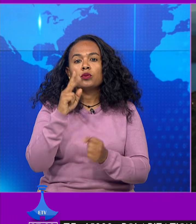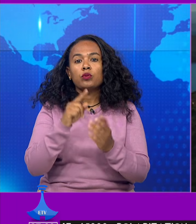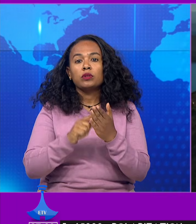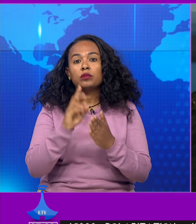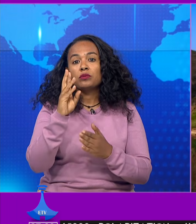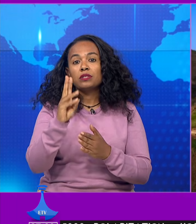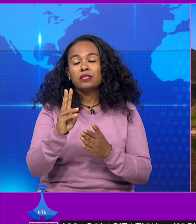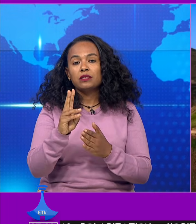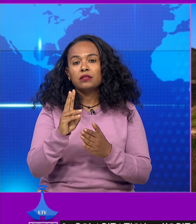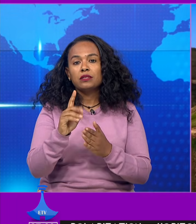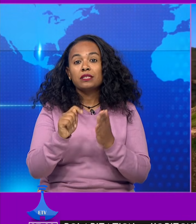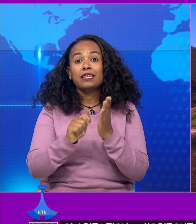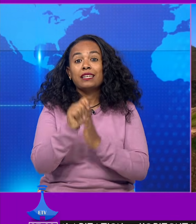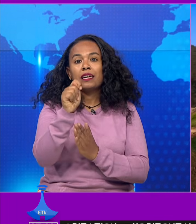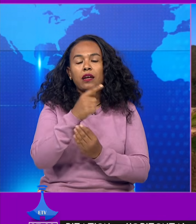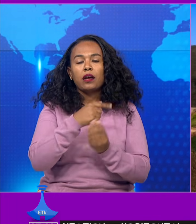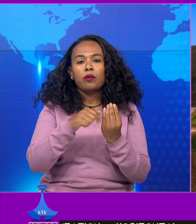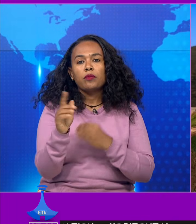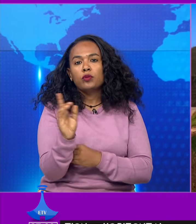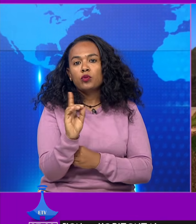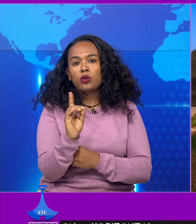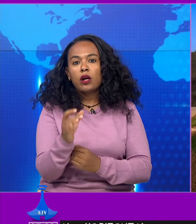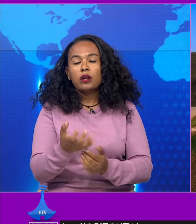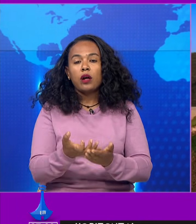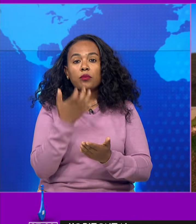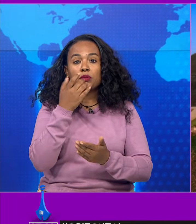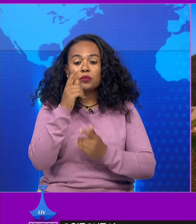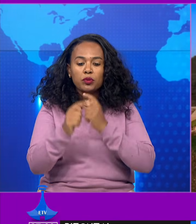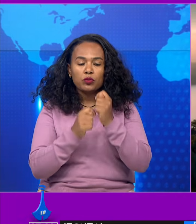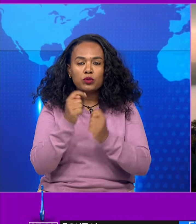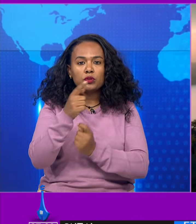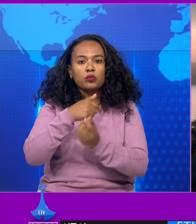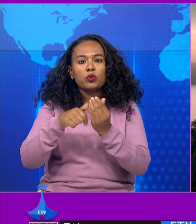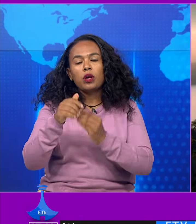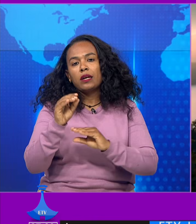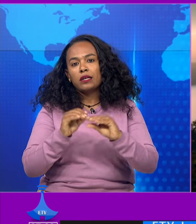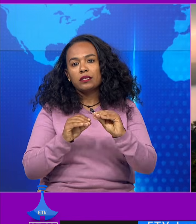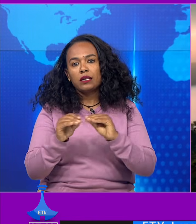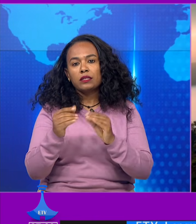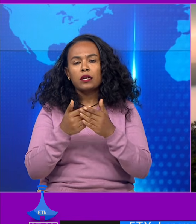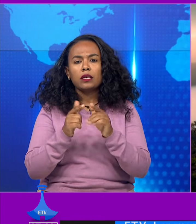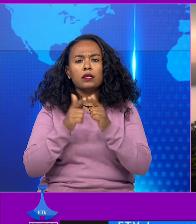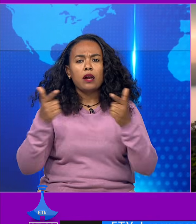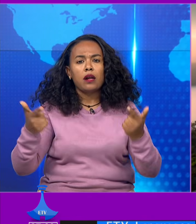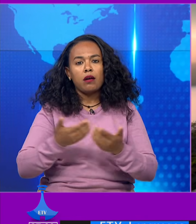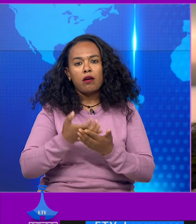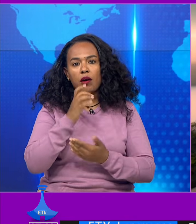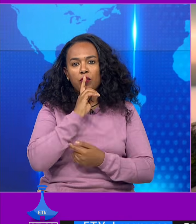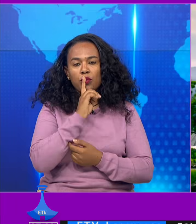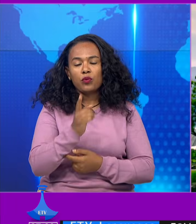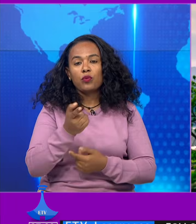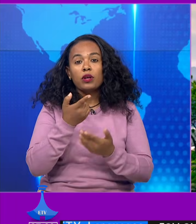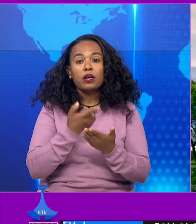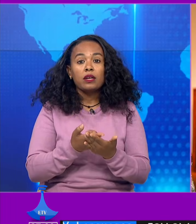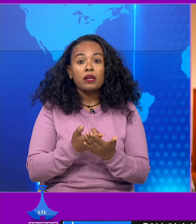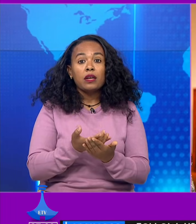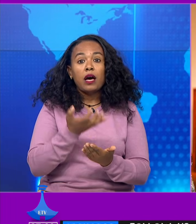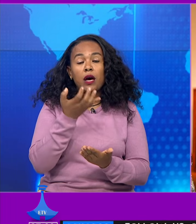12.6 ትሪሊየን ገደማ ዶላር ሀብት በቱሪዝም ዙሪያ ይንቀሳቀሳል። ይሄ ትልቅ ሀብት ነው። ስለዚህ ይህንን